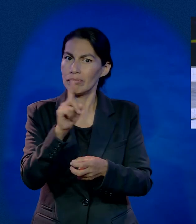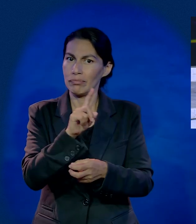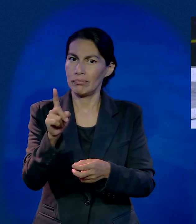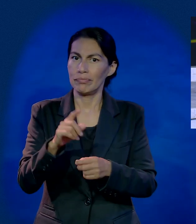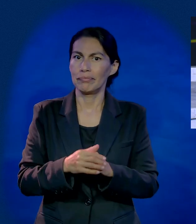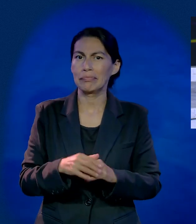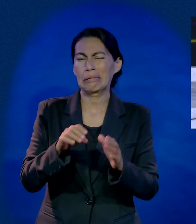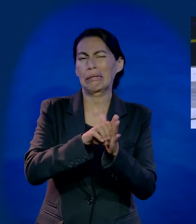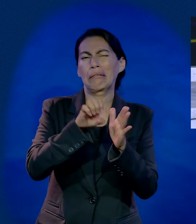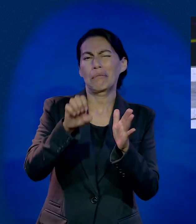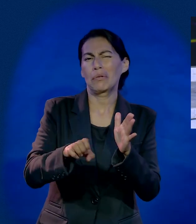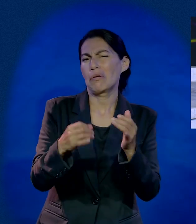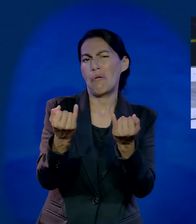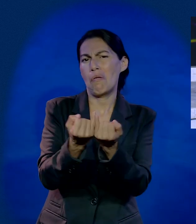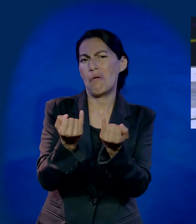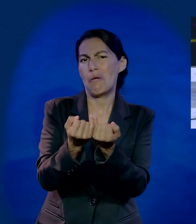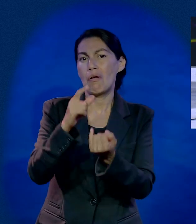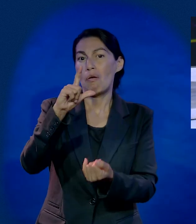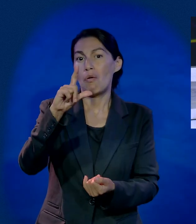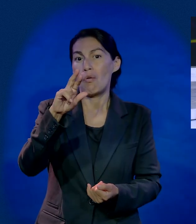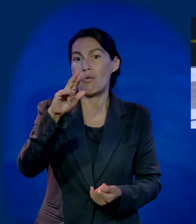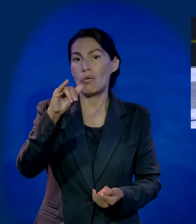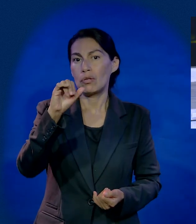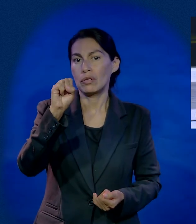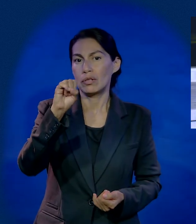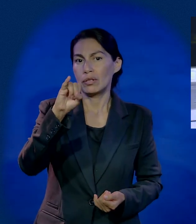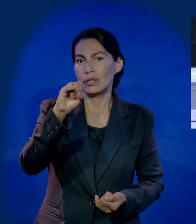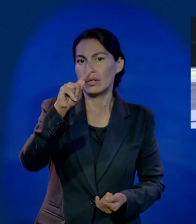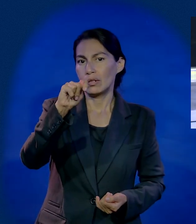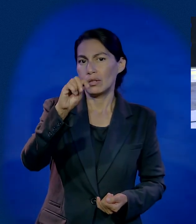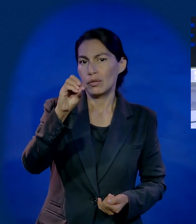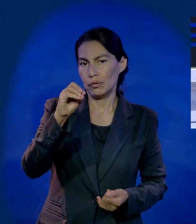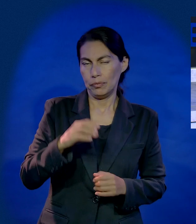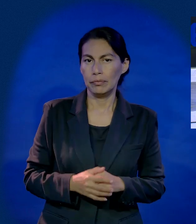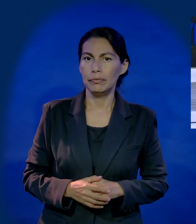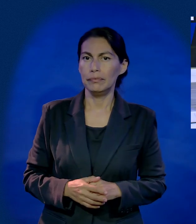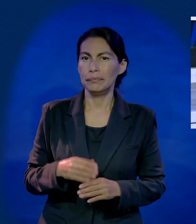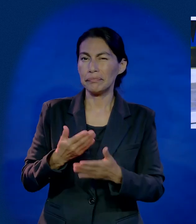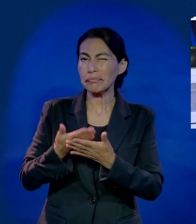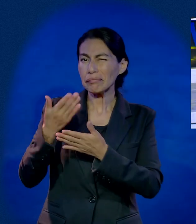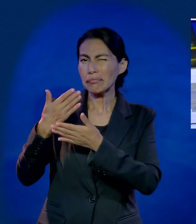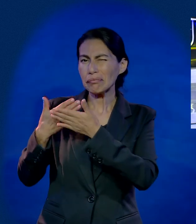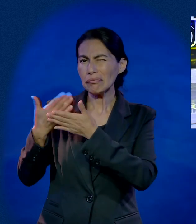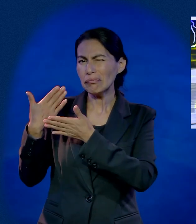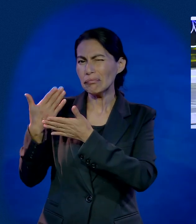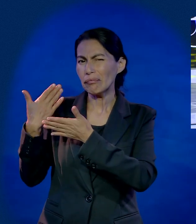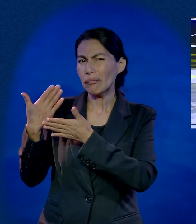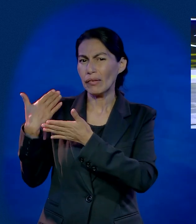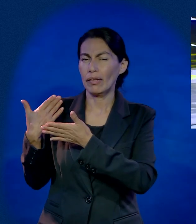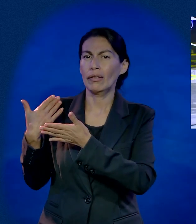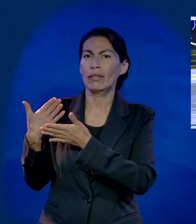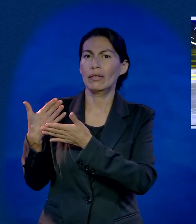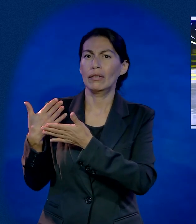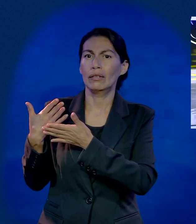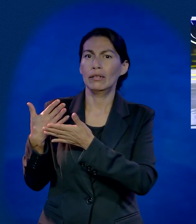mismo. Es como Luisito. Una de las cosas con las que luchamos bastante hace